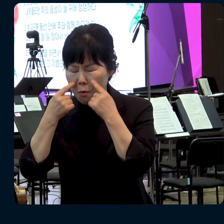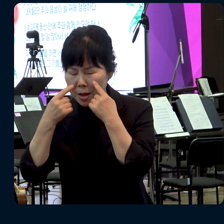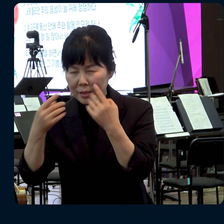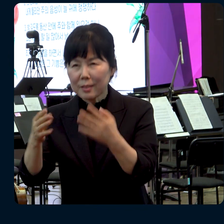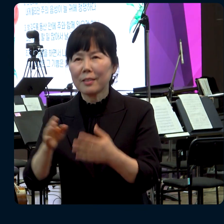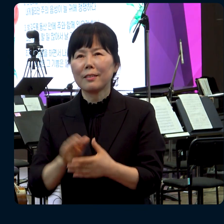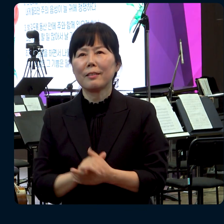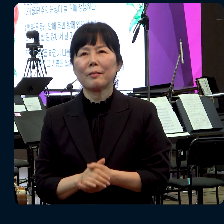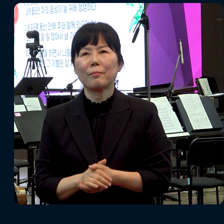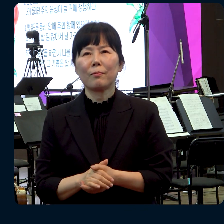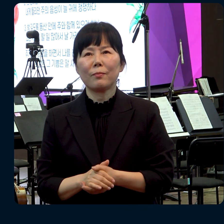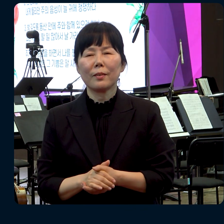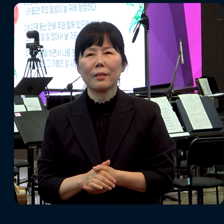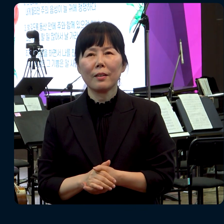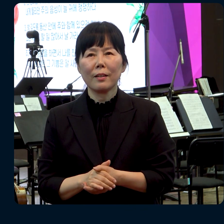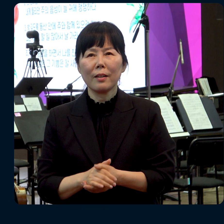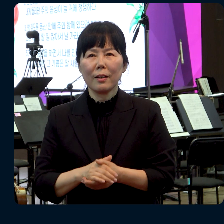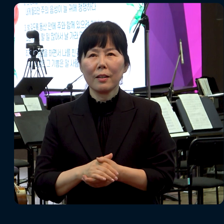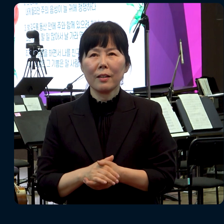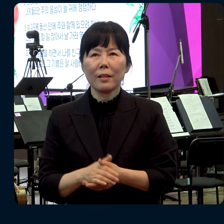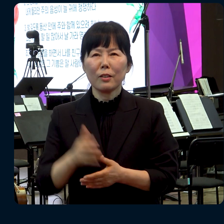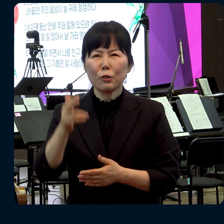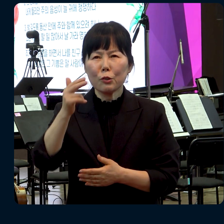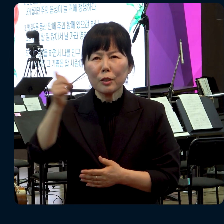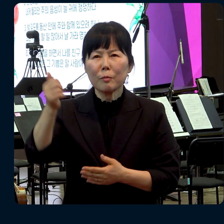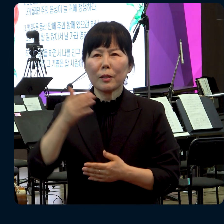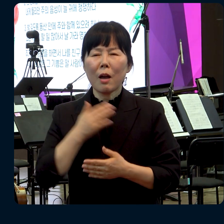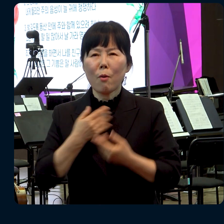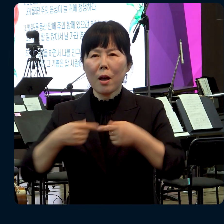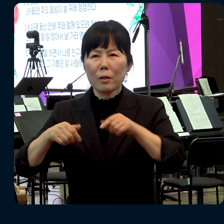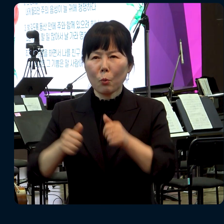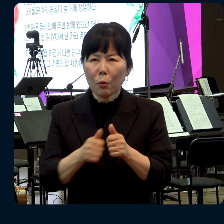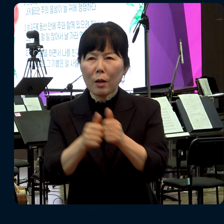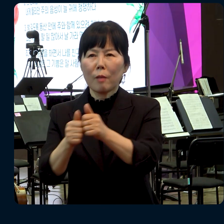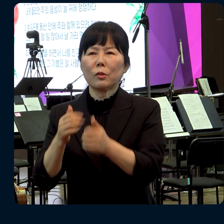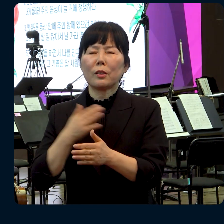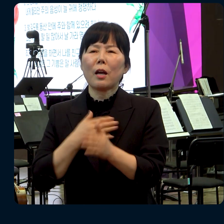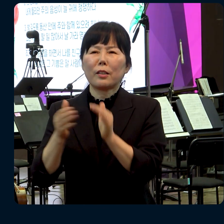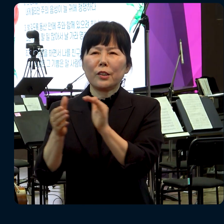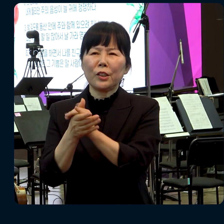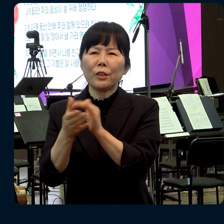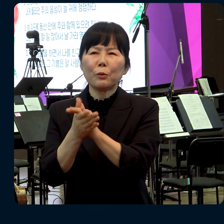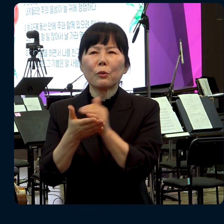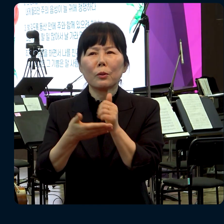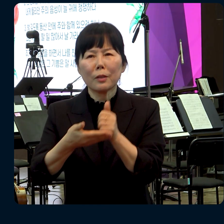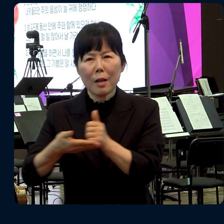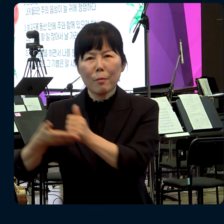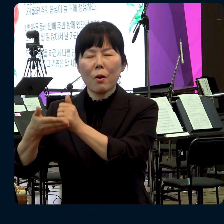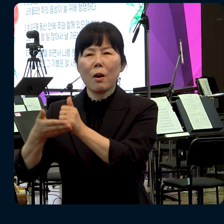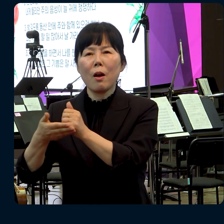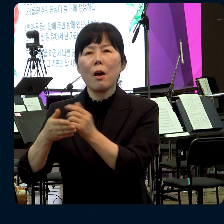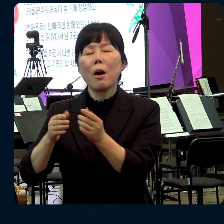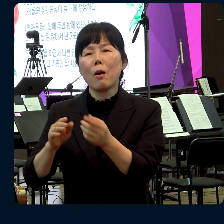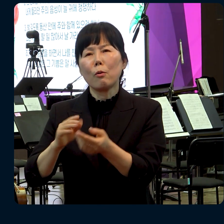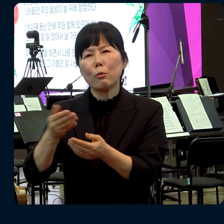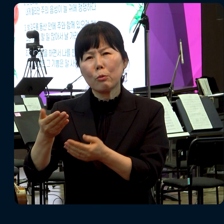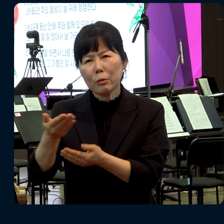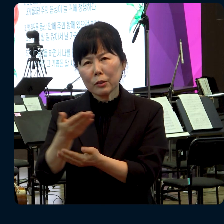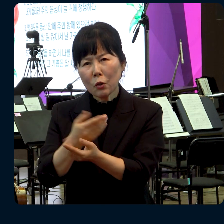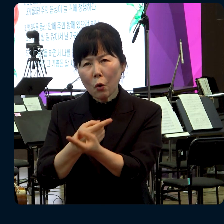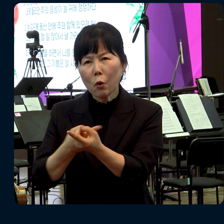분명하다. 주가 나와 동행을 하면서 나를 친구 삼으셨네. 우리 서로 받은 그